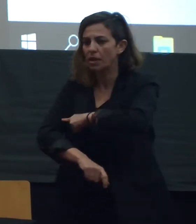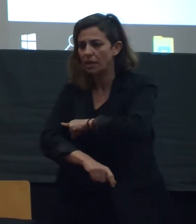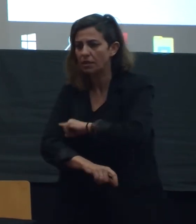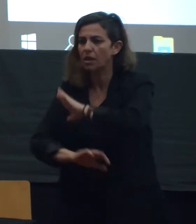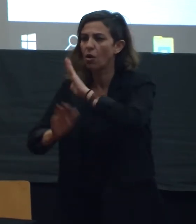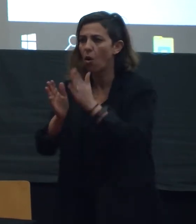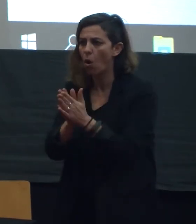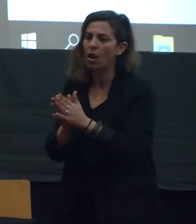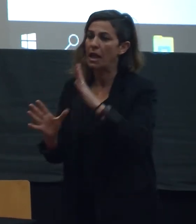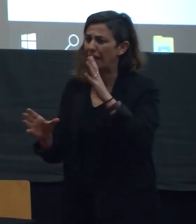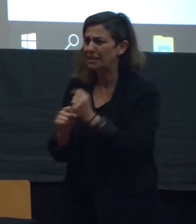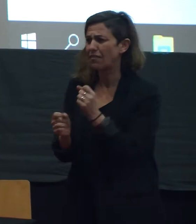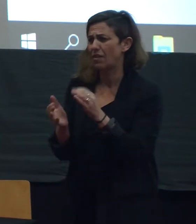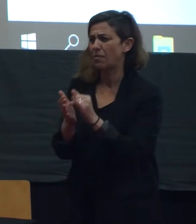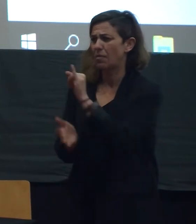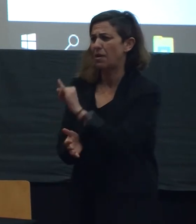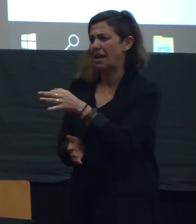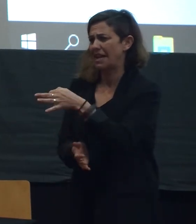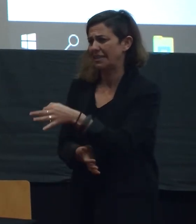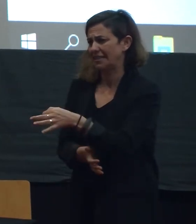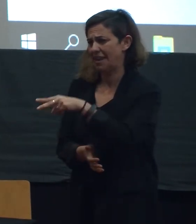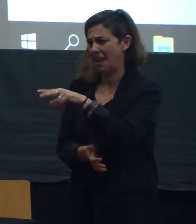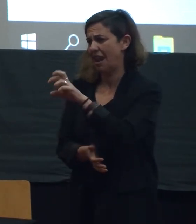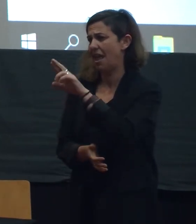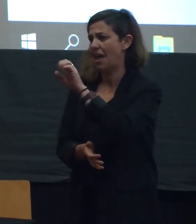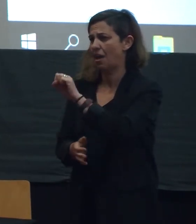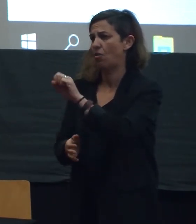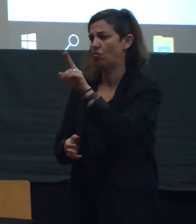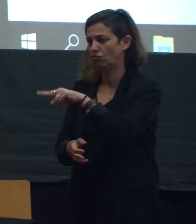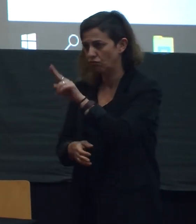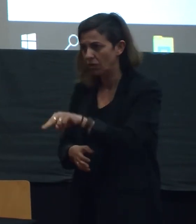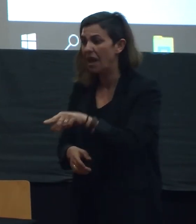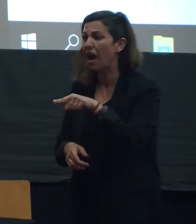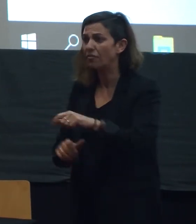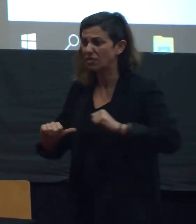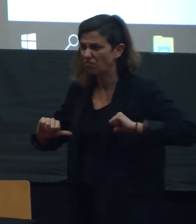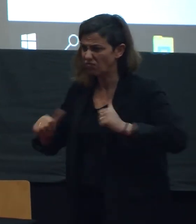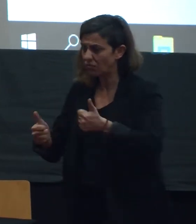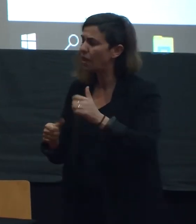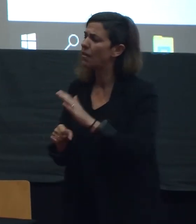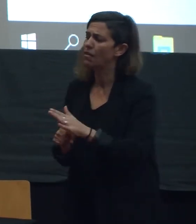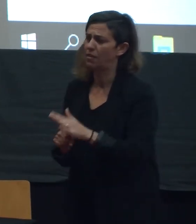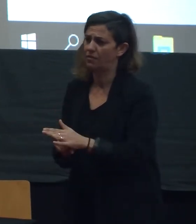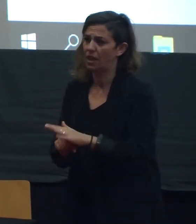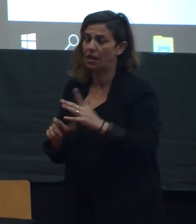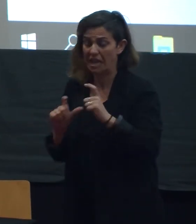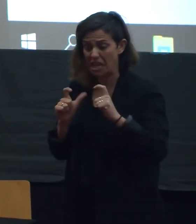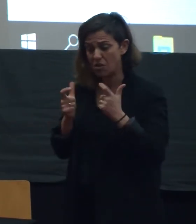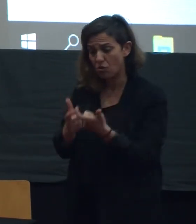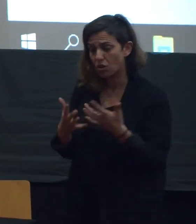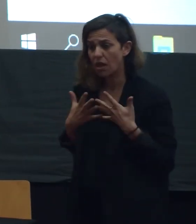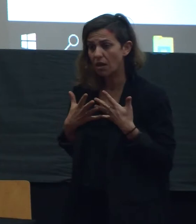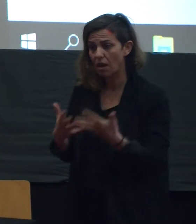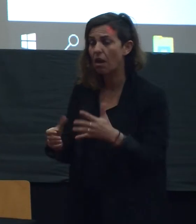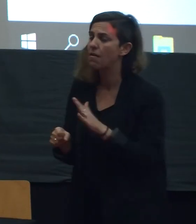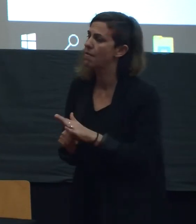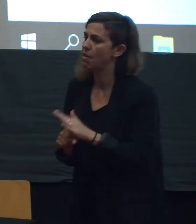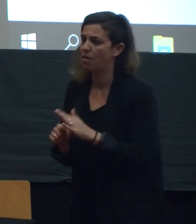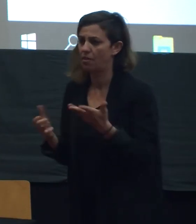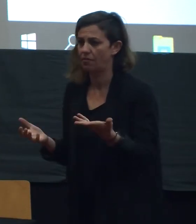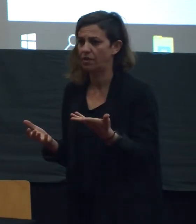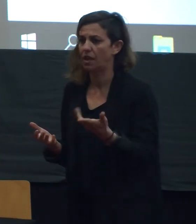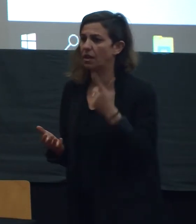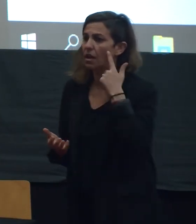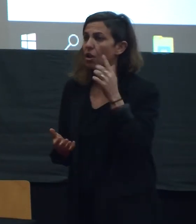της Τηλέρω. Δεν αρκεί η συνοχή της μικρής ελληνικής κοινότητας, ούτε η αγάπη της οικογένειας, προκειμένου να σταματήσει για τον